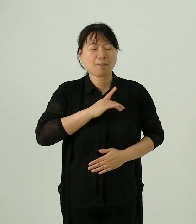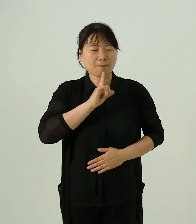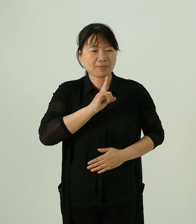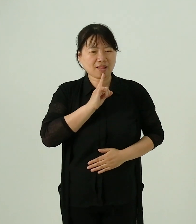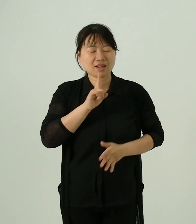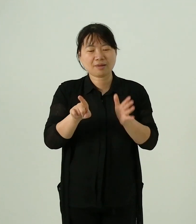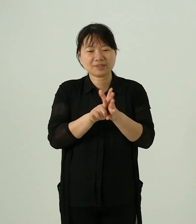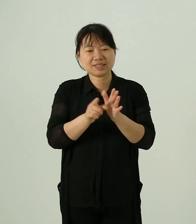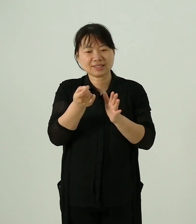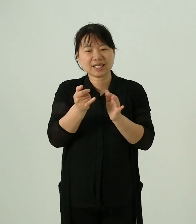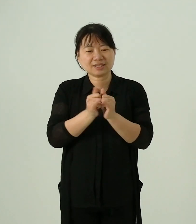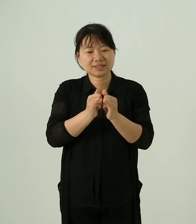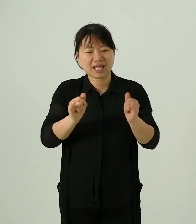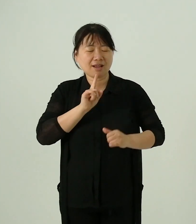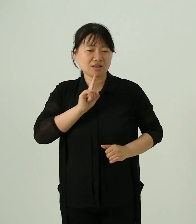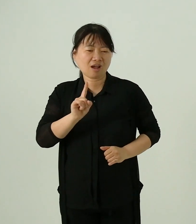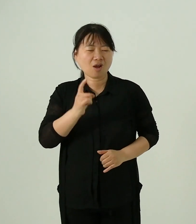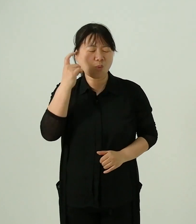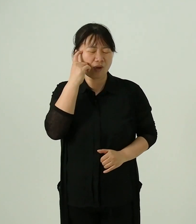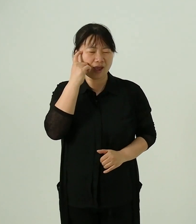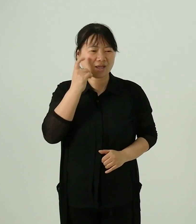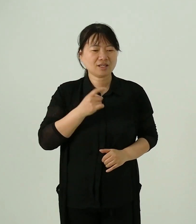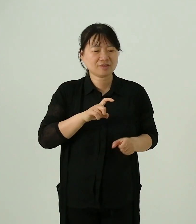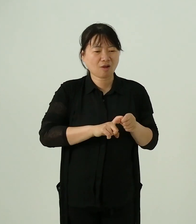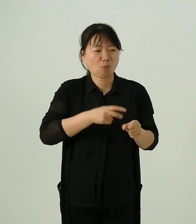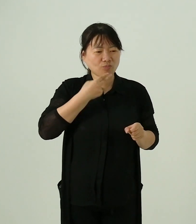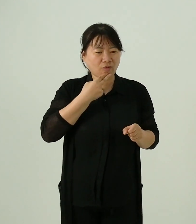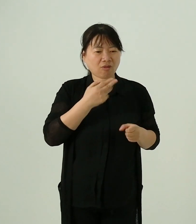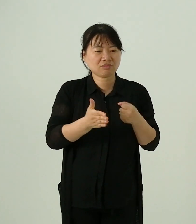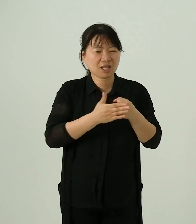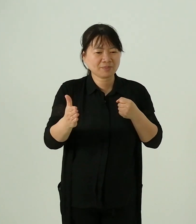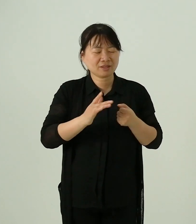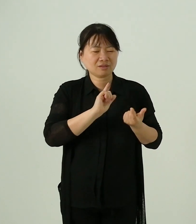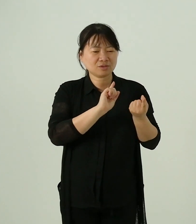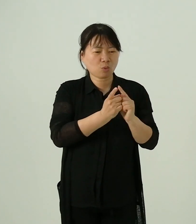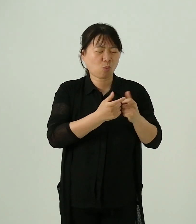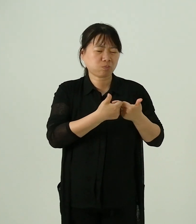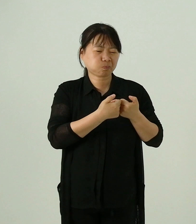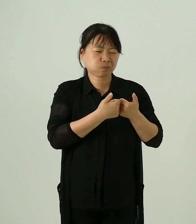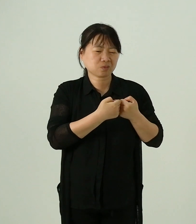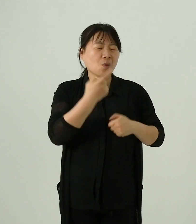이르시되 믿음이 작은 자들아 어찌 떡이 없으므로 서로 논의하느냐.